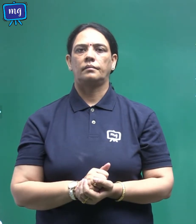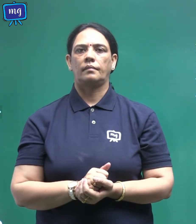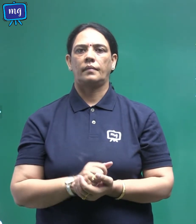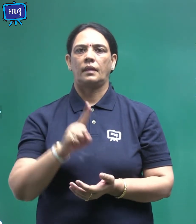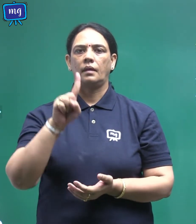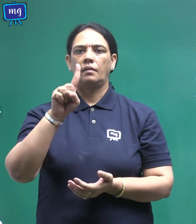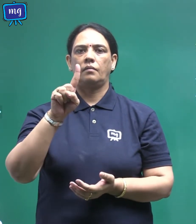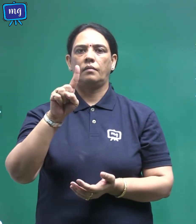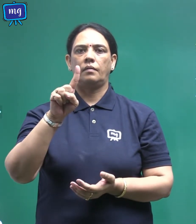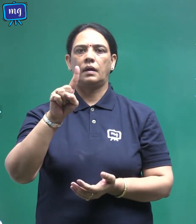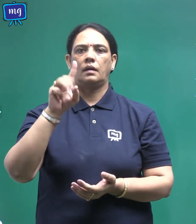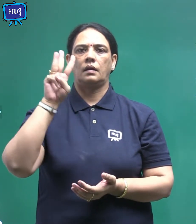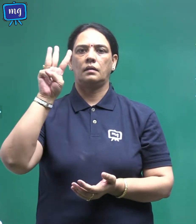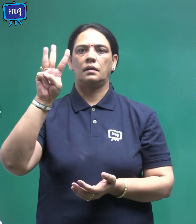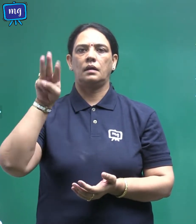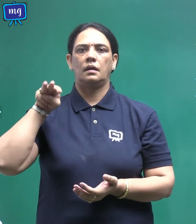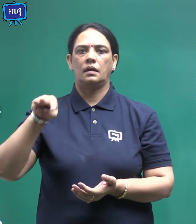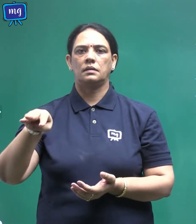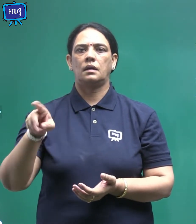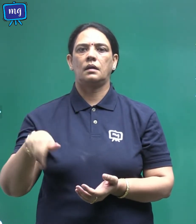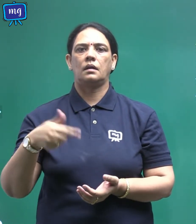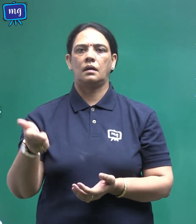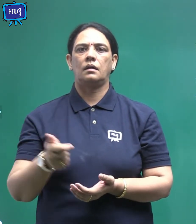13,000 का